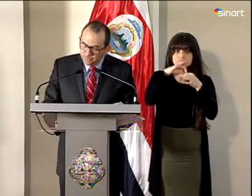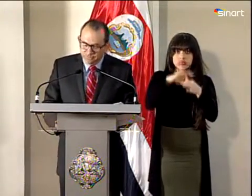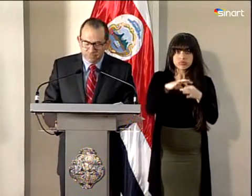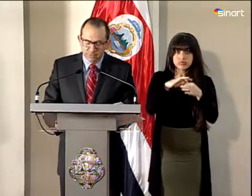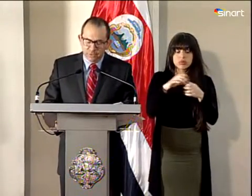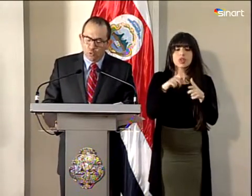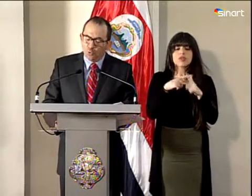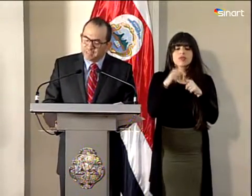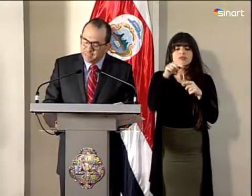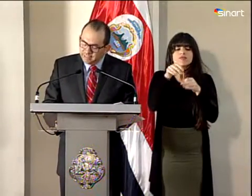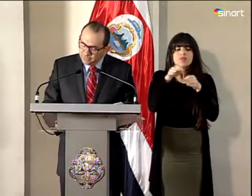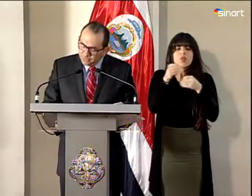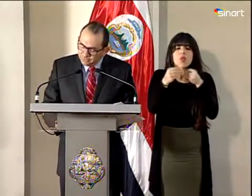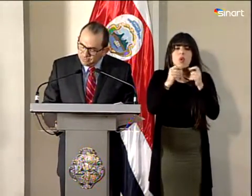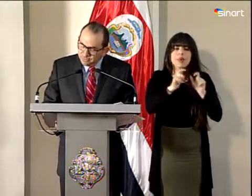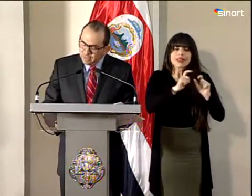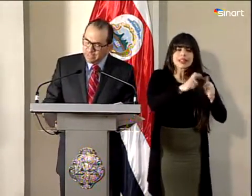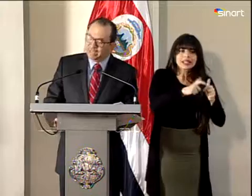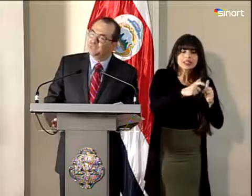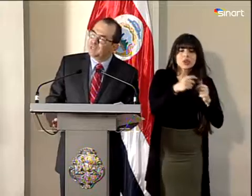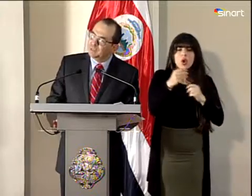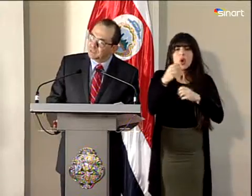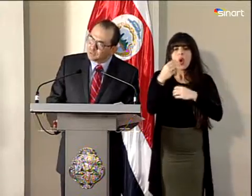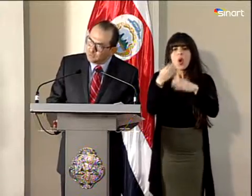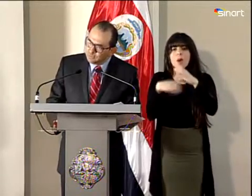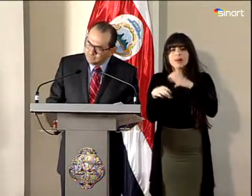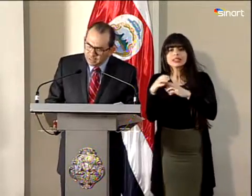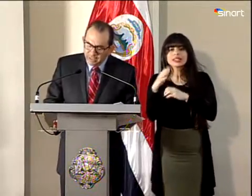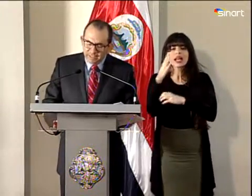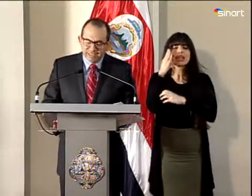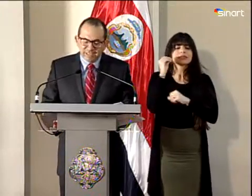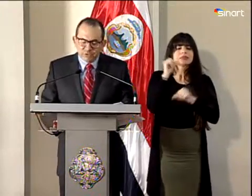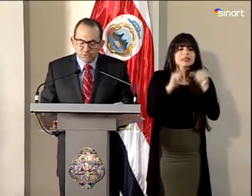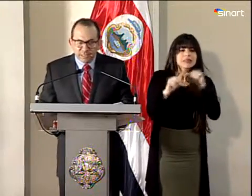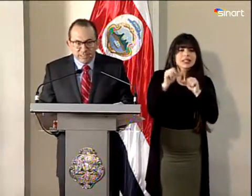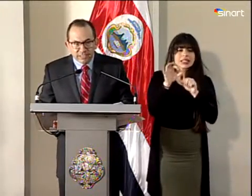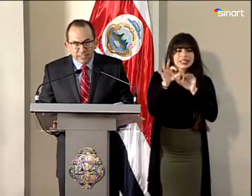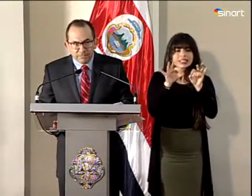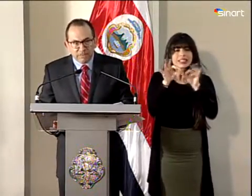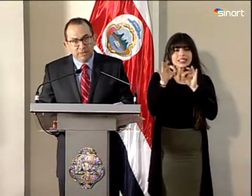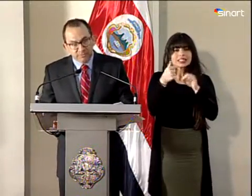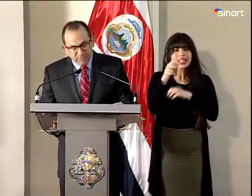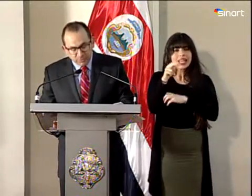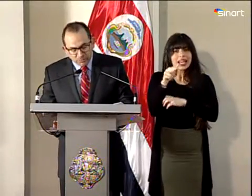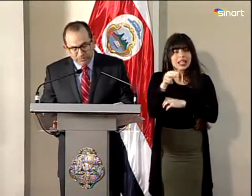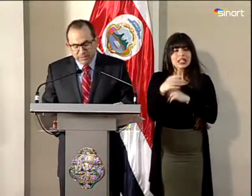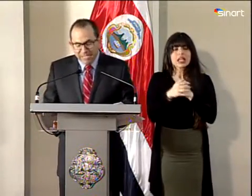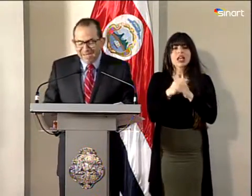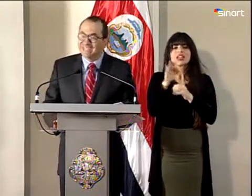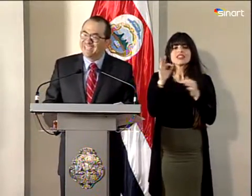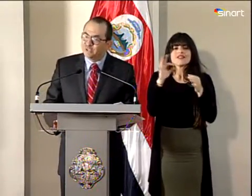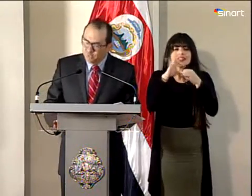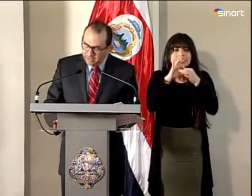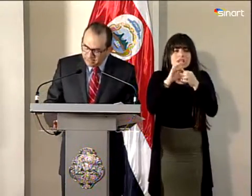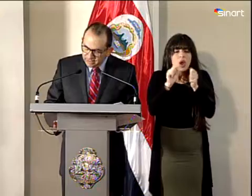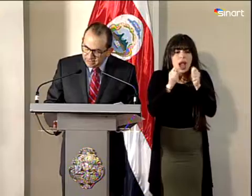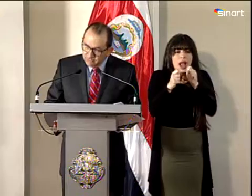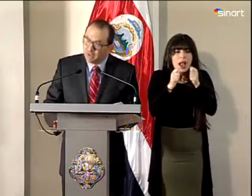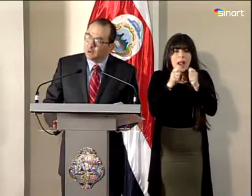desecho, comercialización, experimentación, selección genética, fisión,